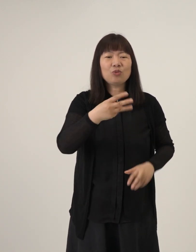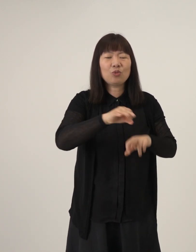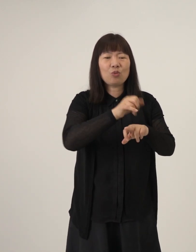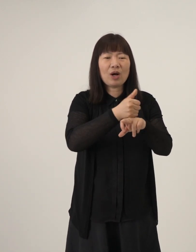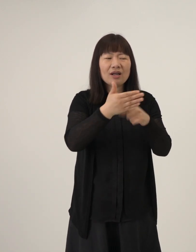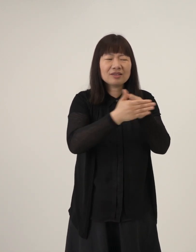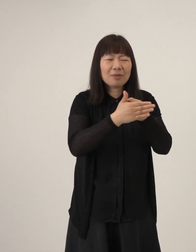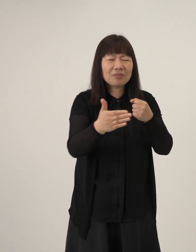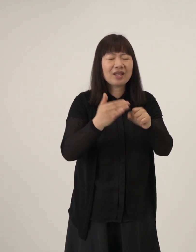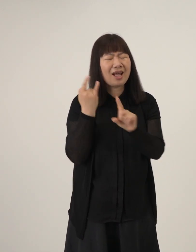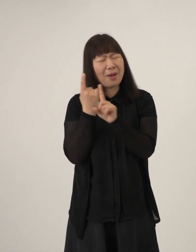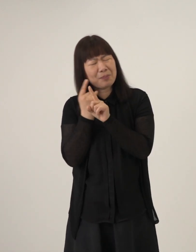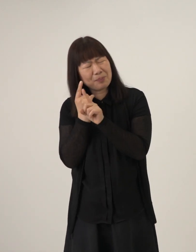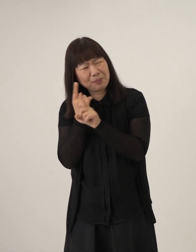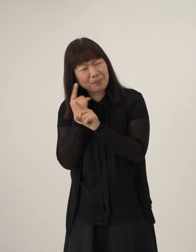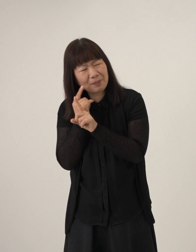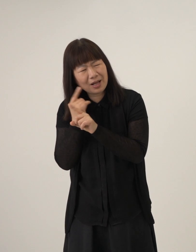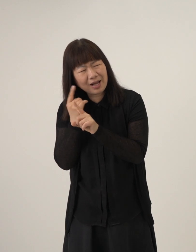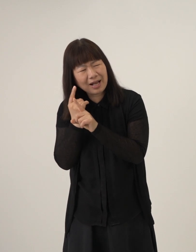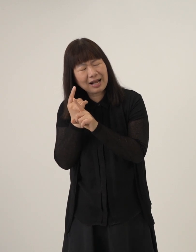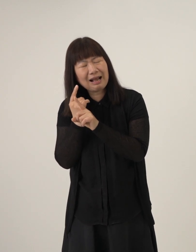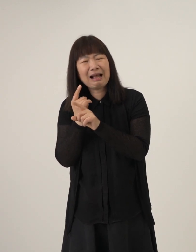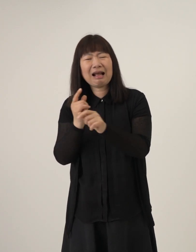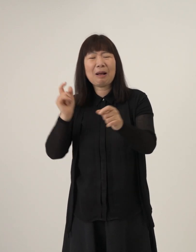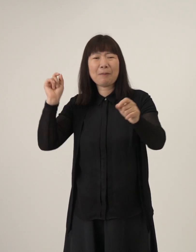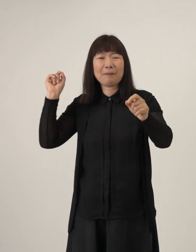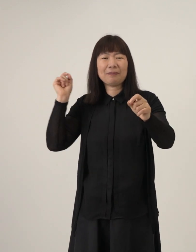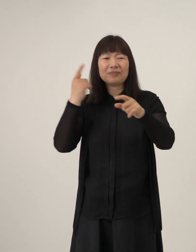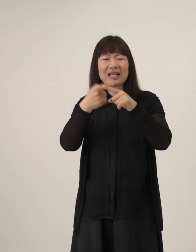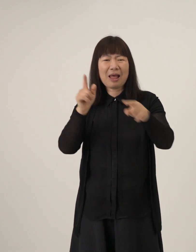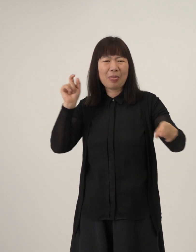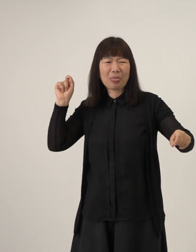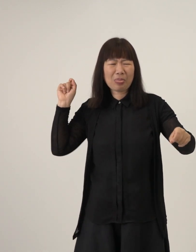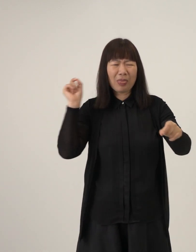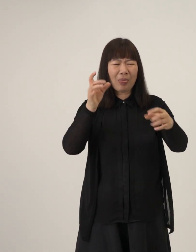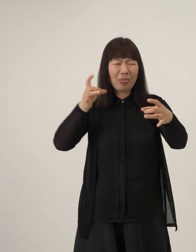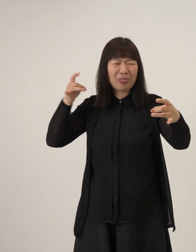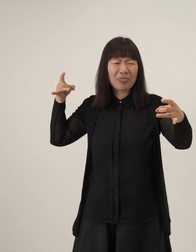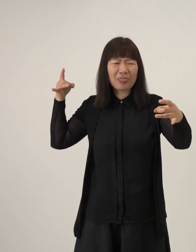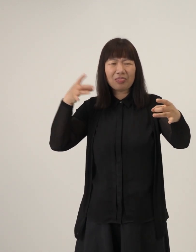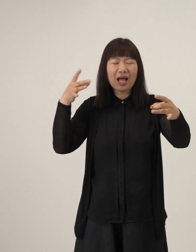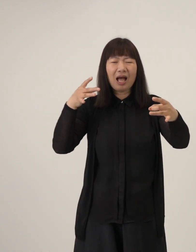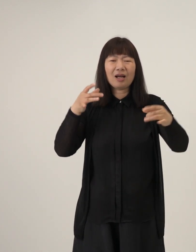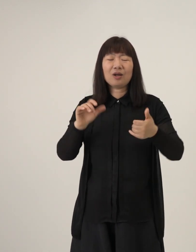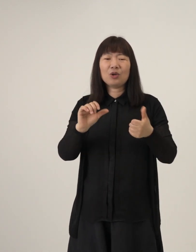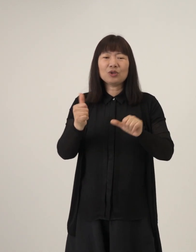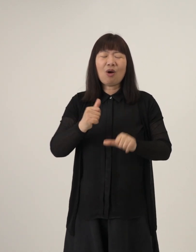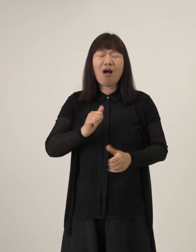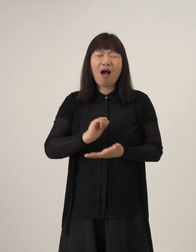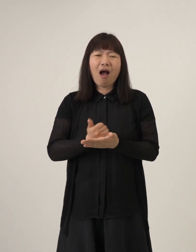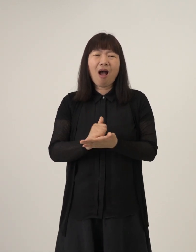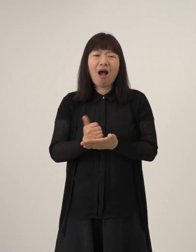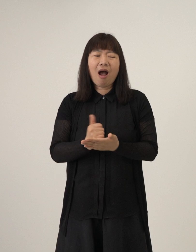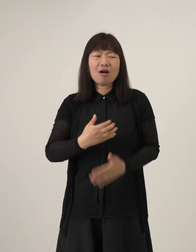의해서 매일 창을 날리고 살을 쏘고 죽음의